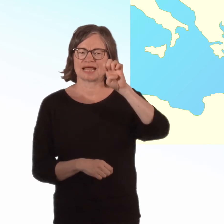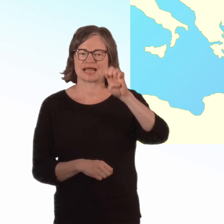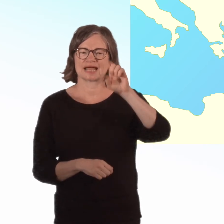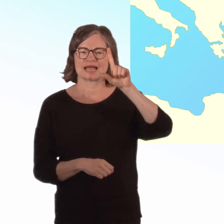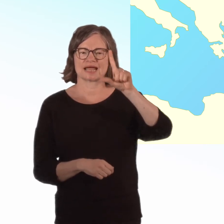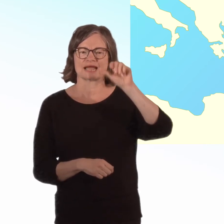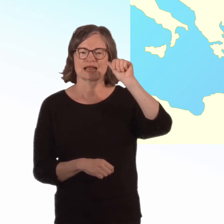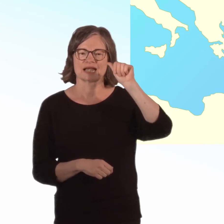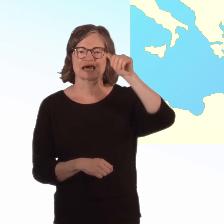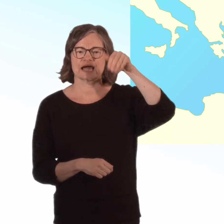d'Élam,